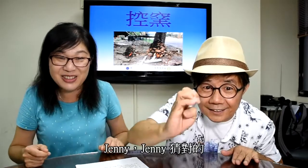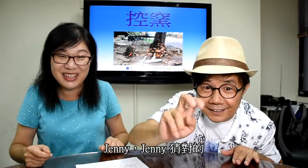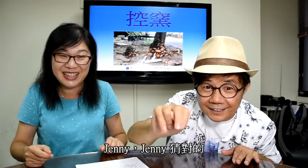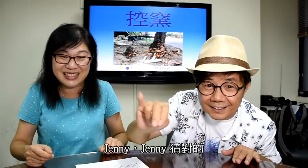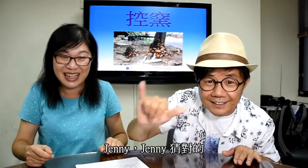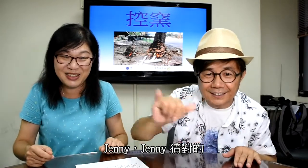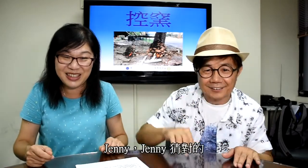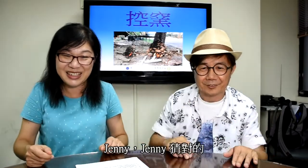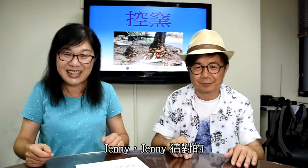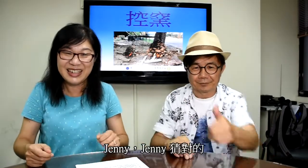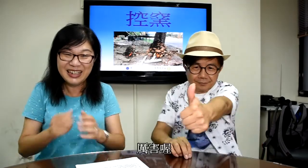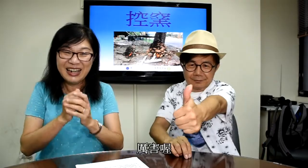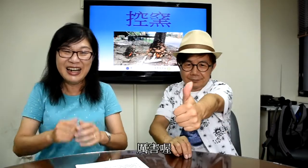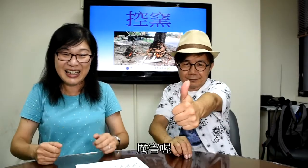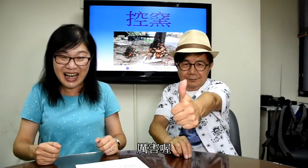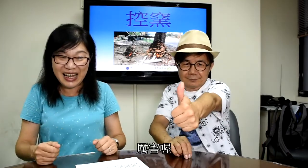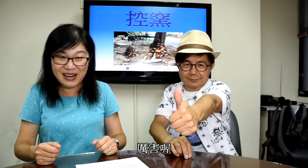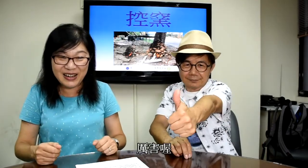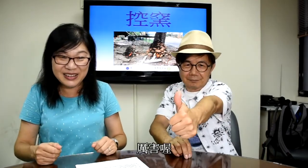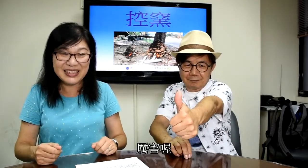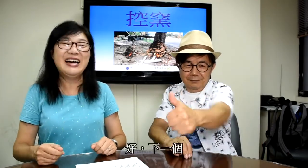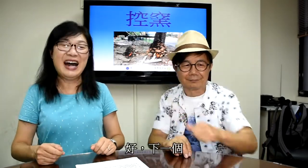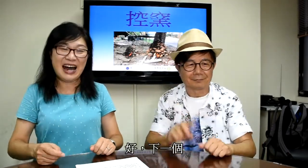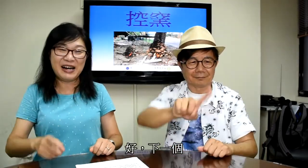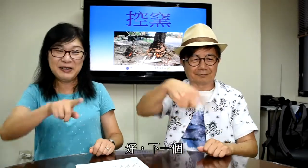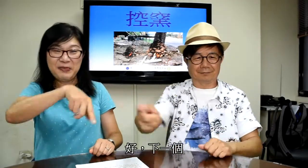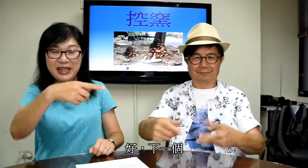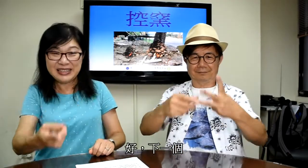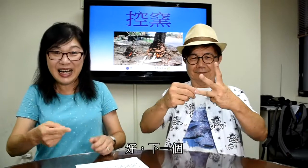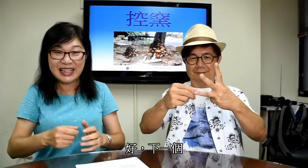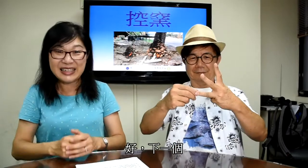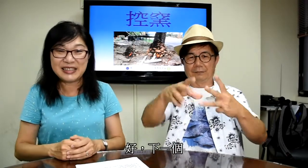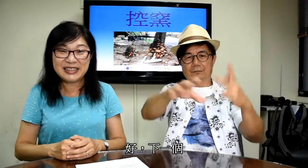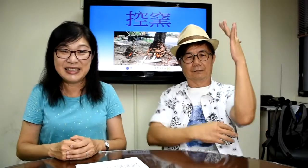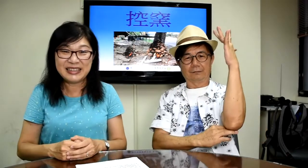，Jenny 猜对的，厉害哦。好，下一个，